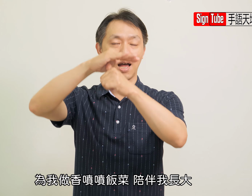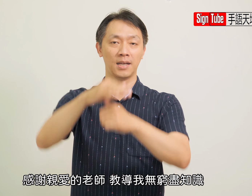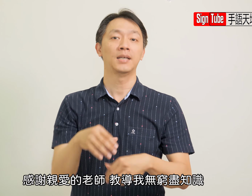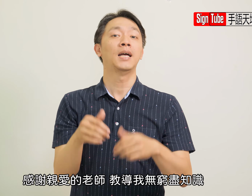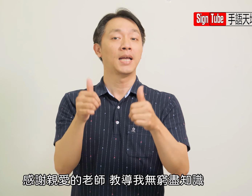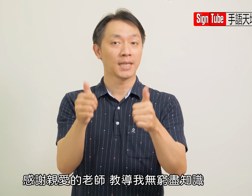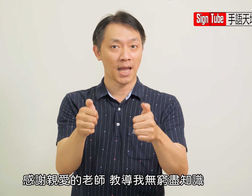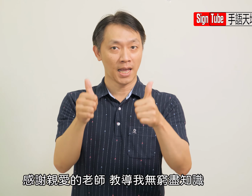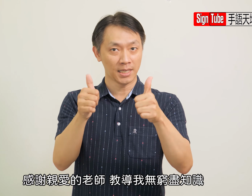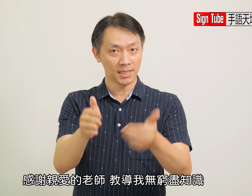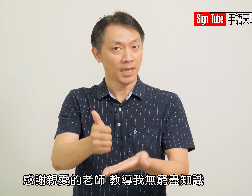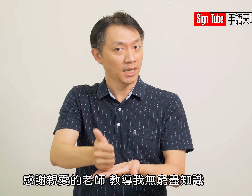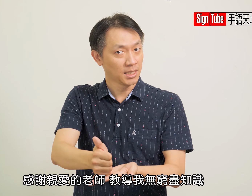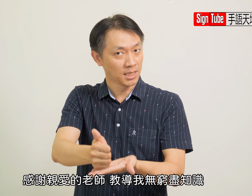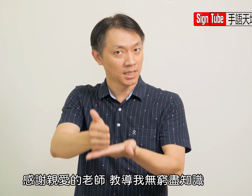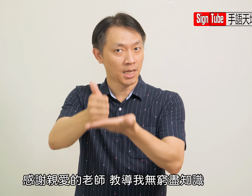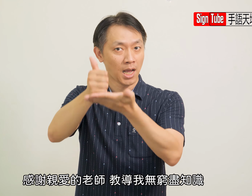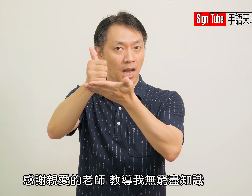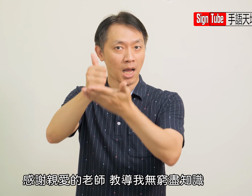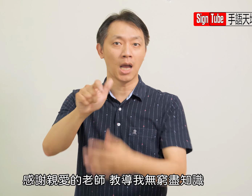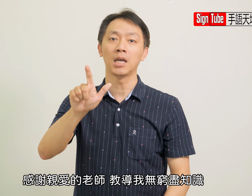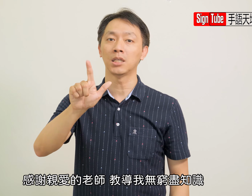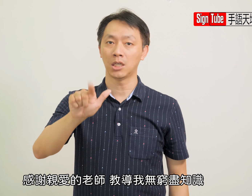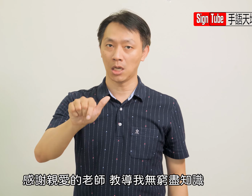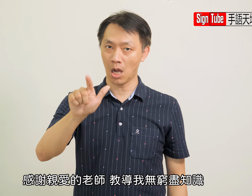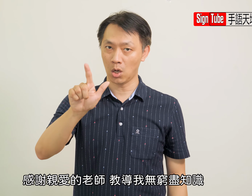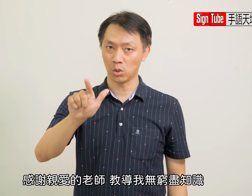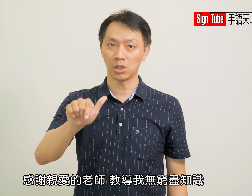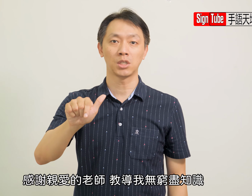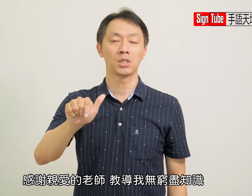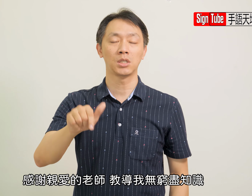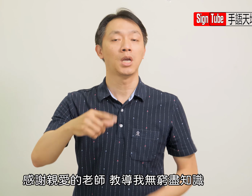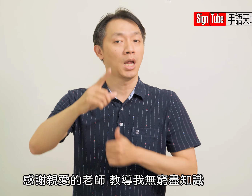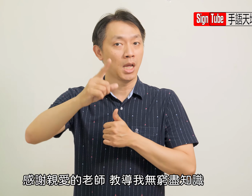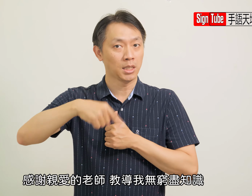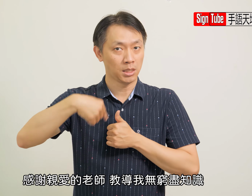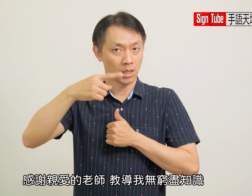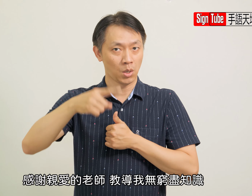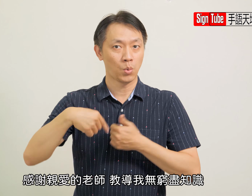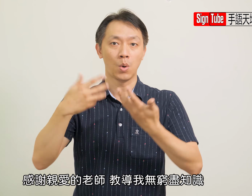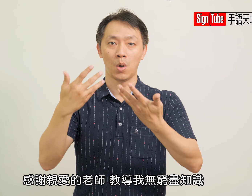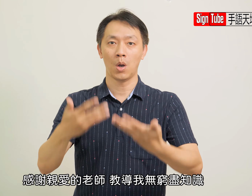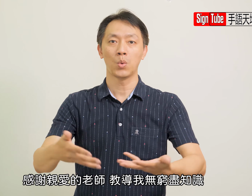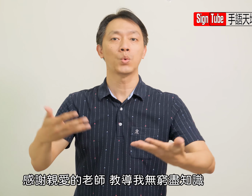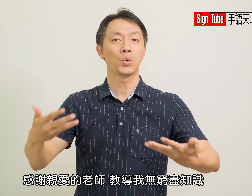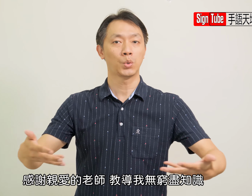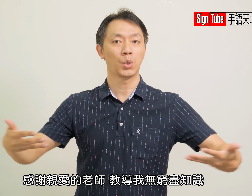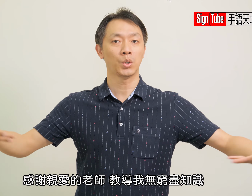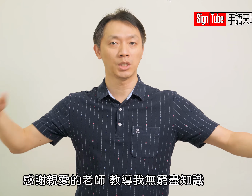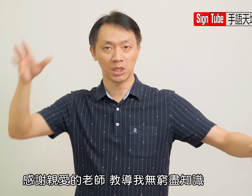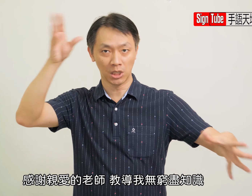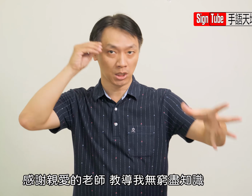大。感谢亲爱的老师，教导我无穷尽知